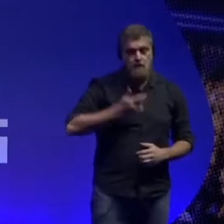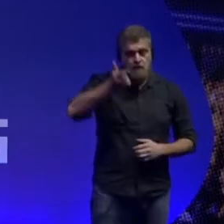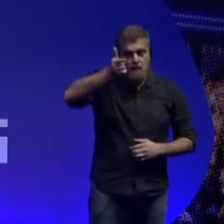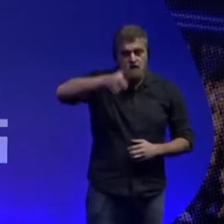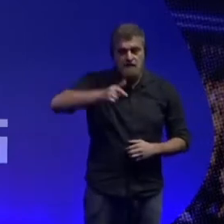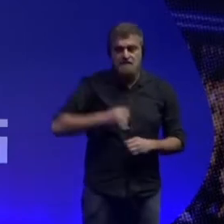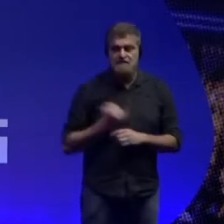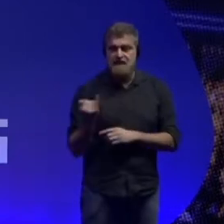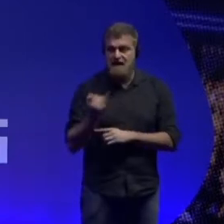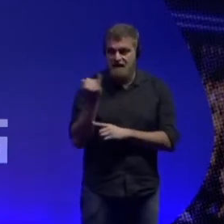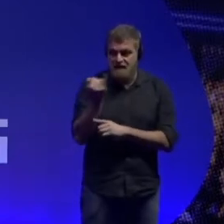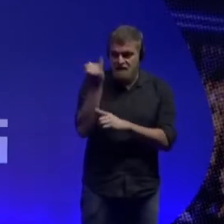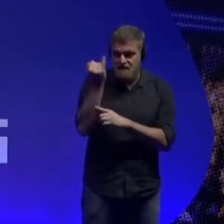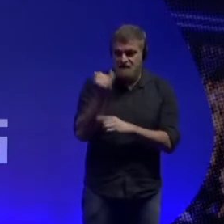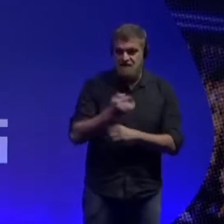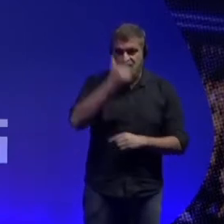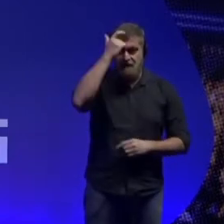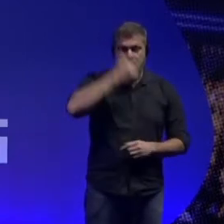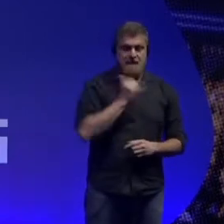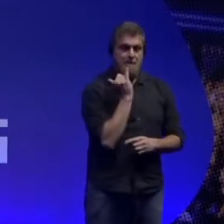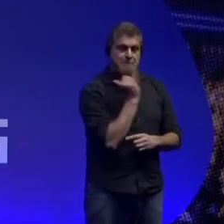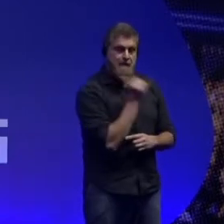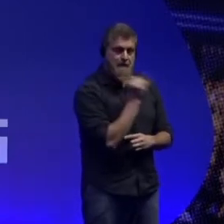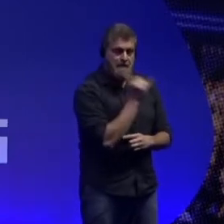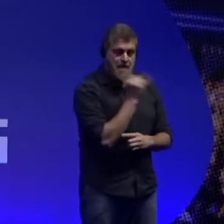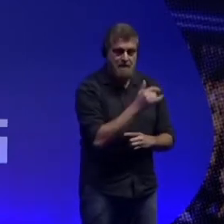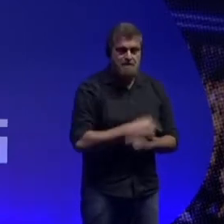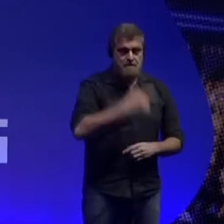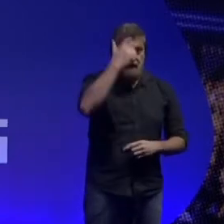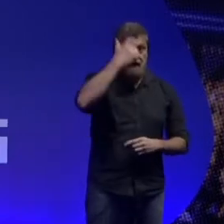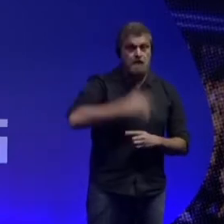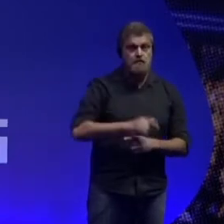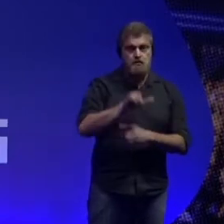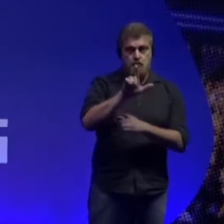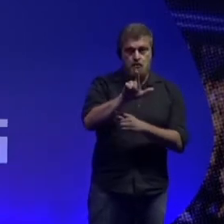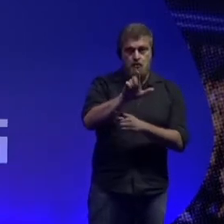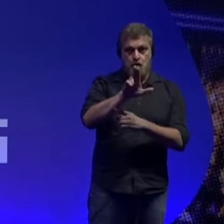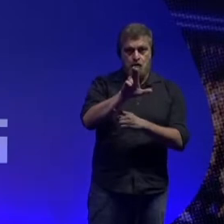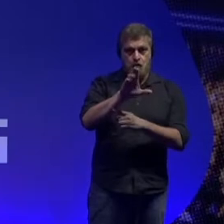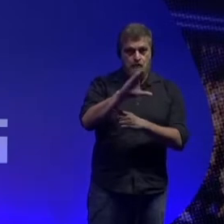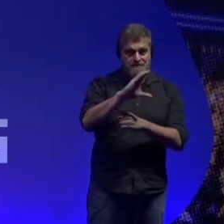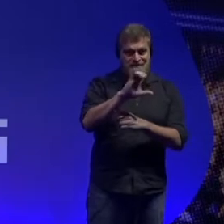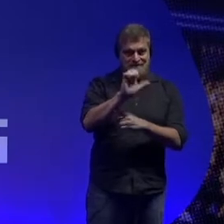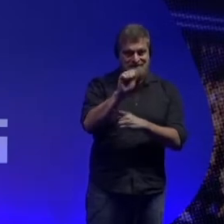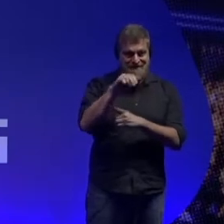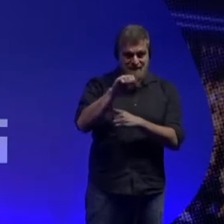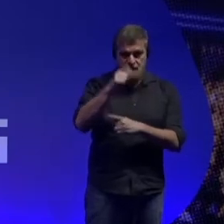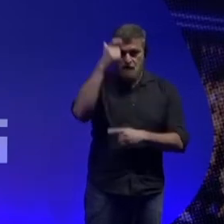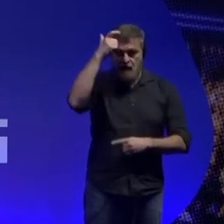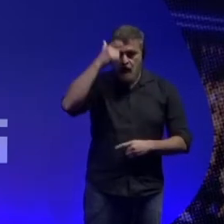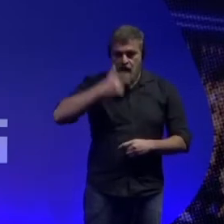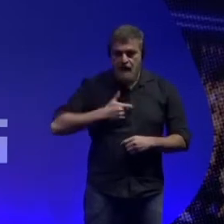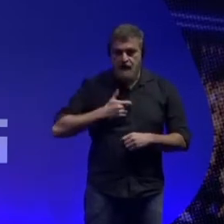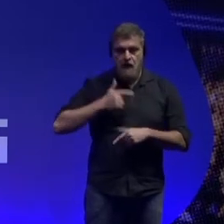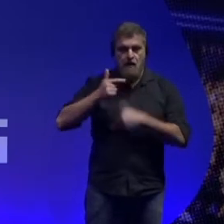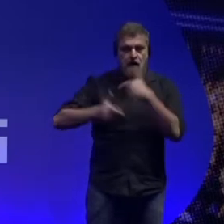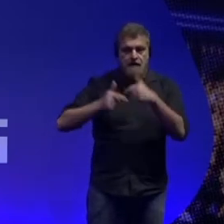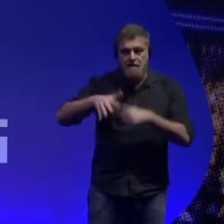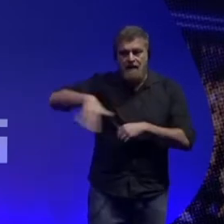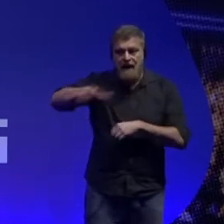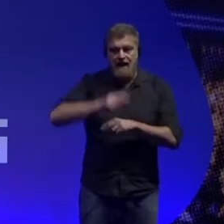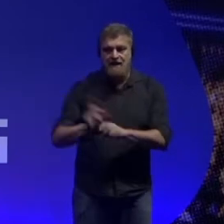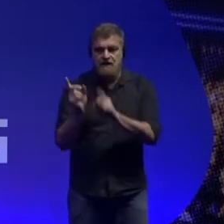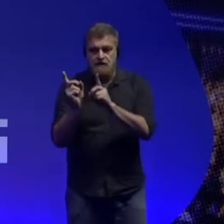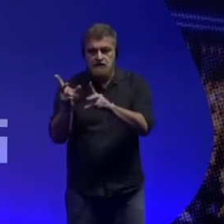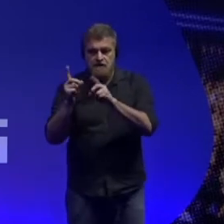muito importante para a minha narrativa. Eu sou Luciano Santos, eu passei a maior parte da minha vida como executivo de vendas. Trabalhei em empresas